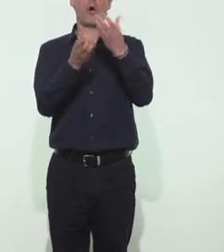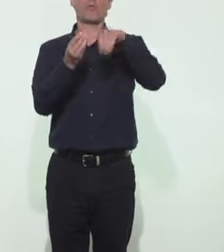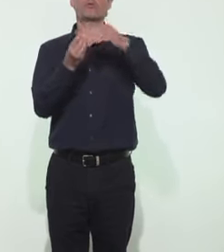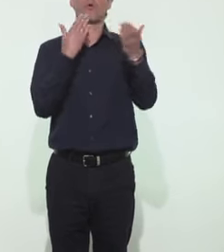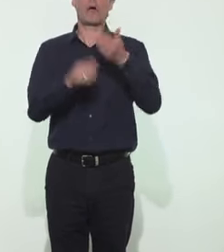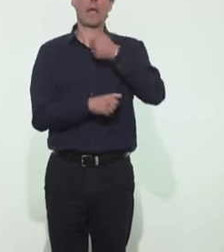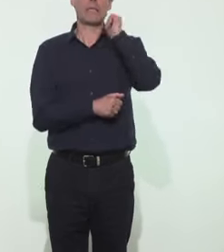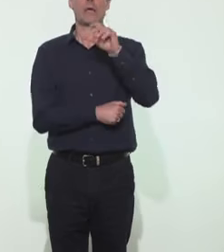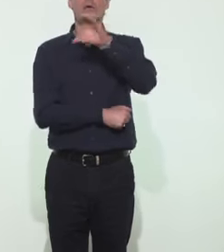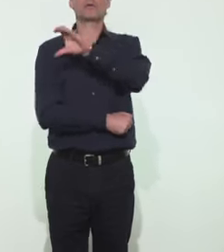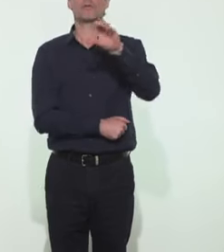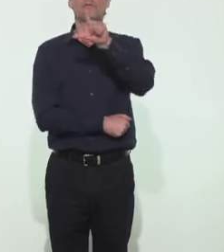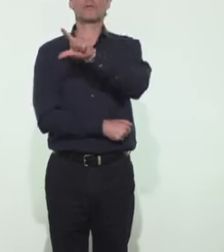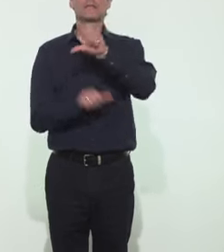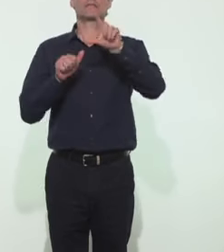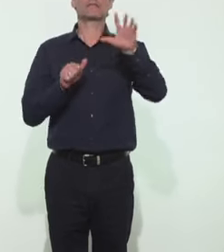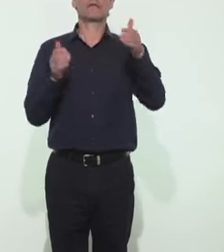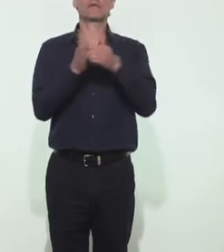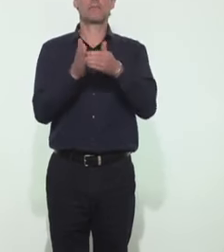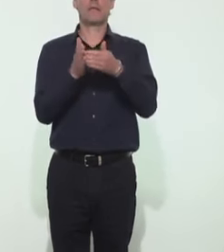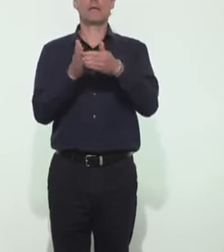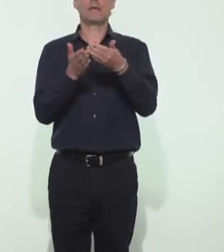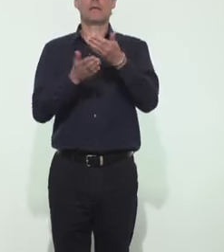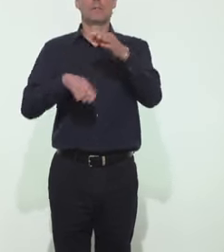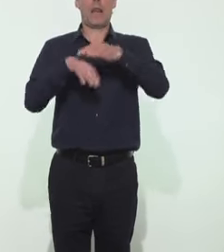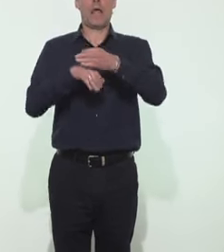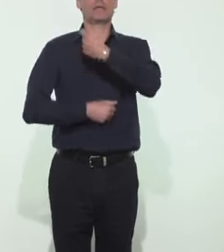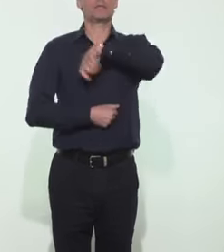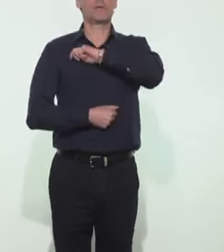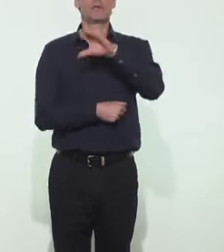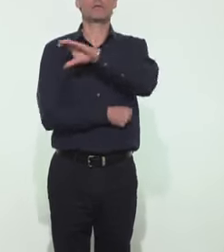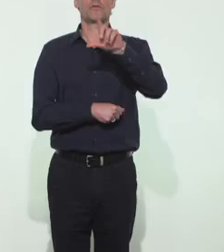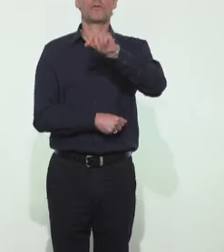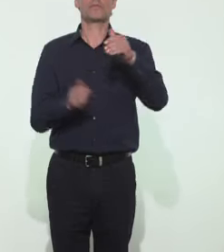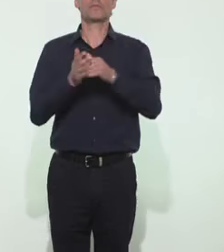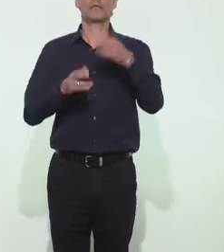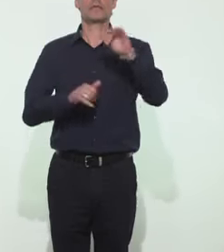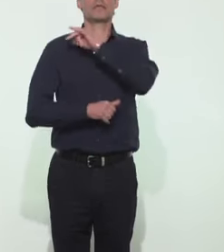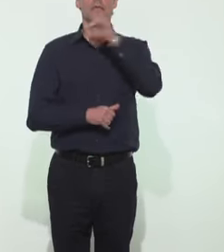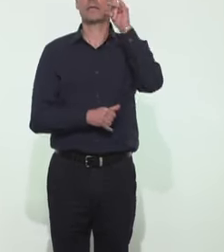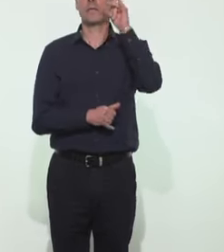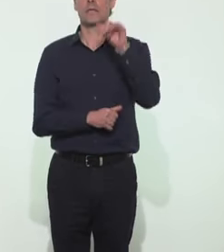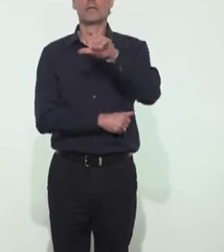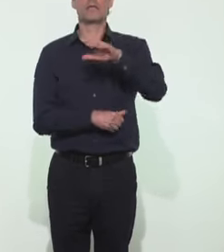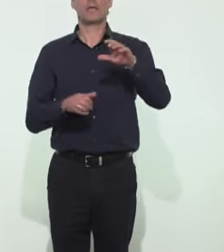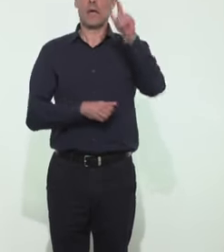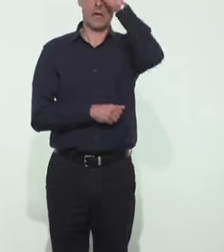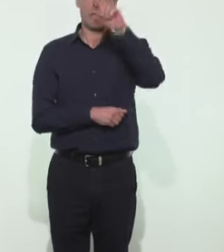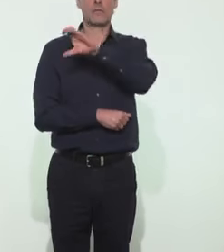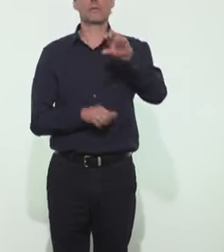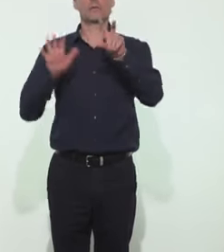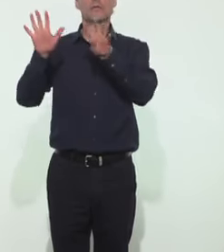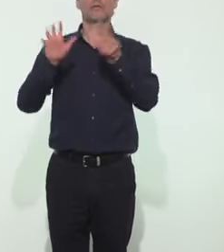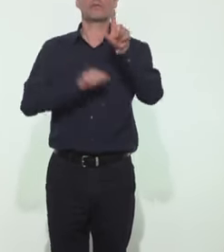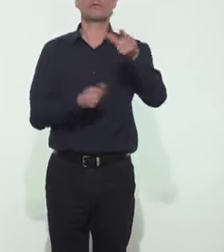à 125000 cas l'italie près de 120 milles et l'allemagne plus de 92 milles le total des